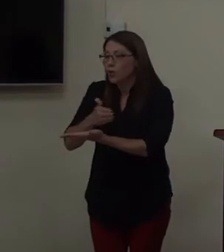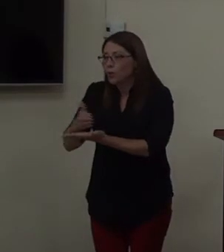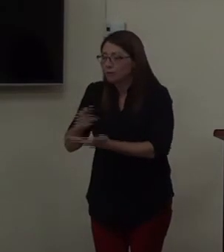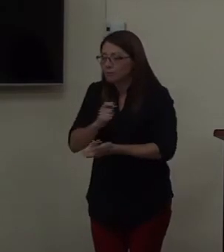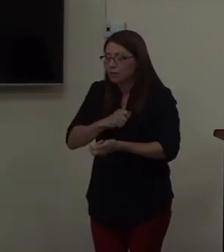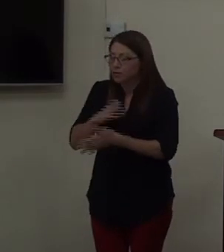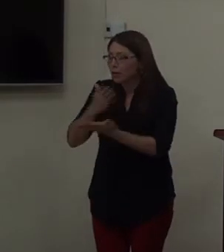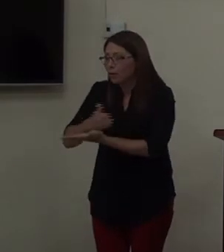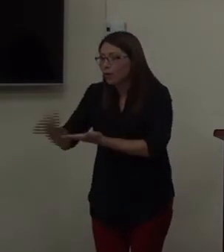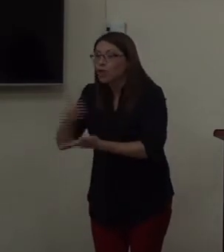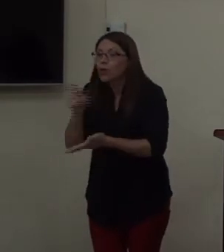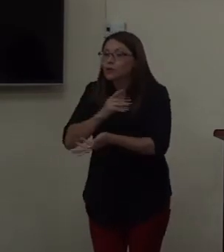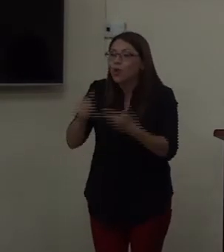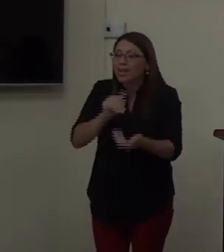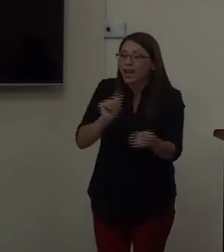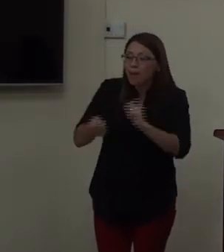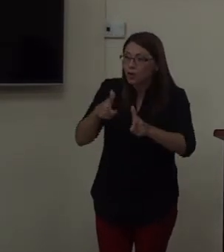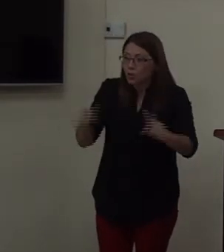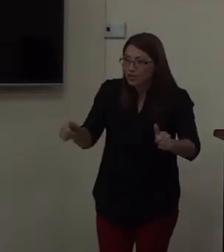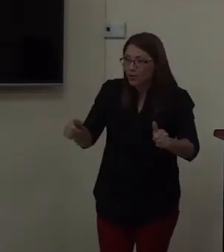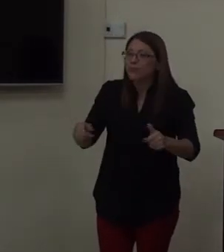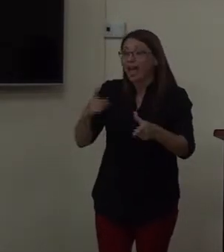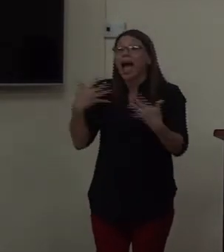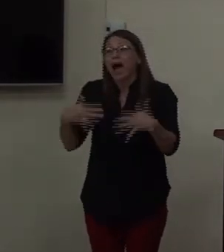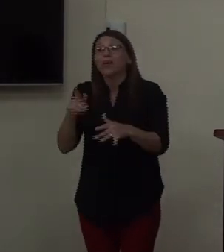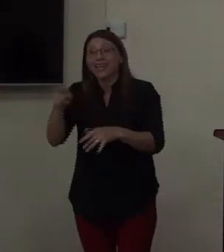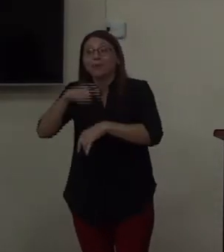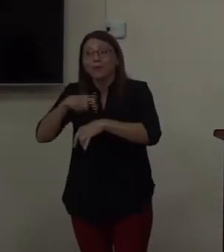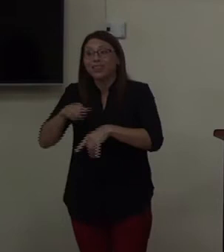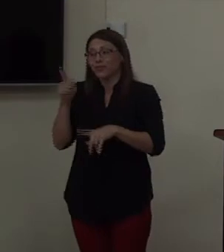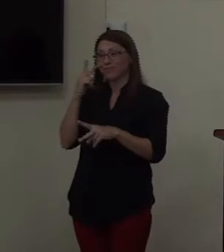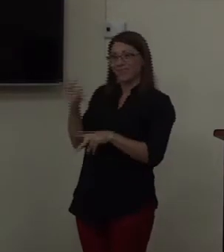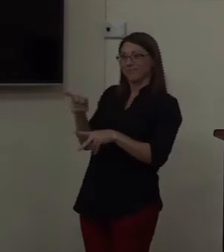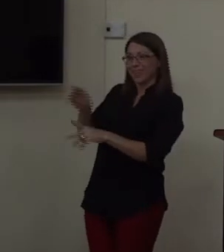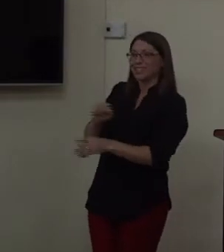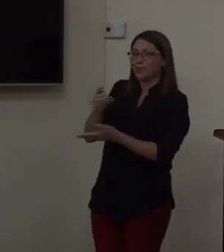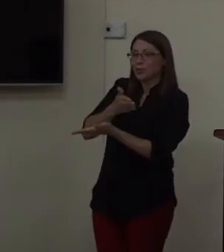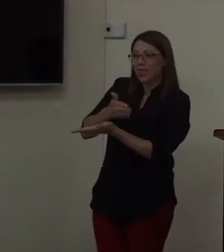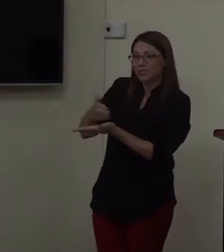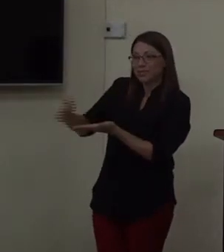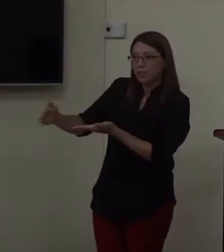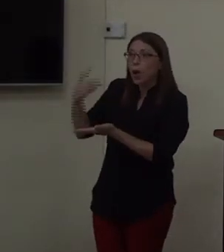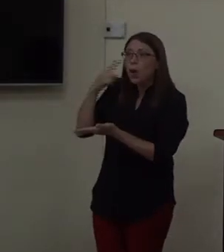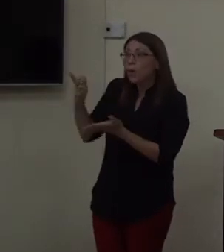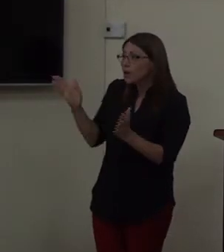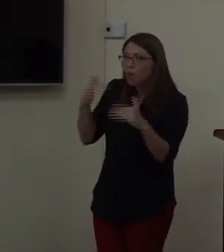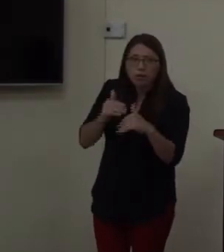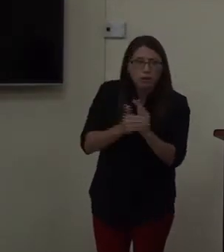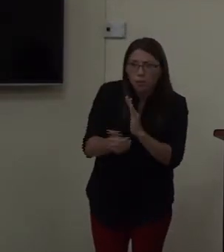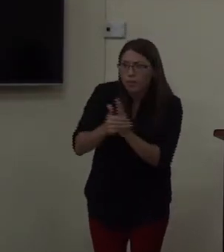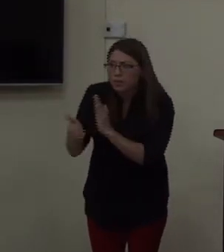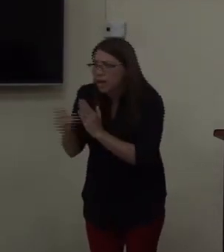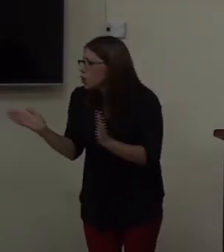sean los mismos mecanismos, sino que está inducido por la situación misma de desplazamiento, por la pérdida de competencia, porque hay menos momentos